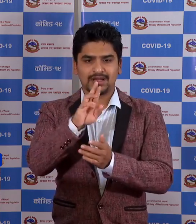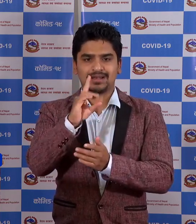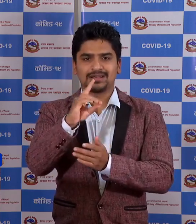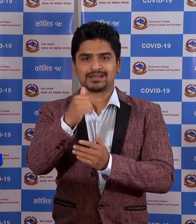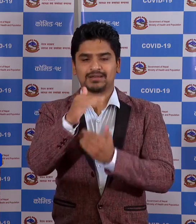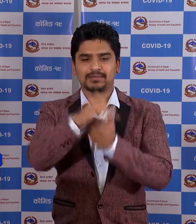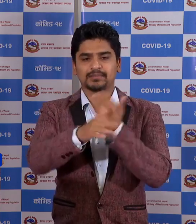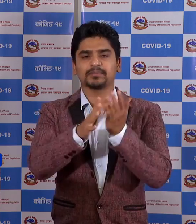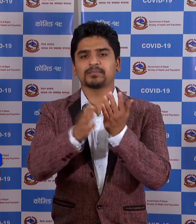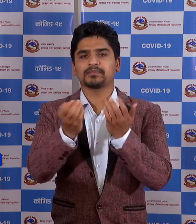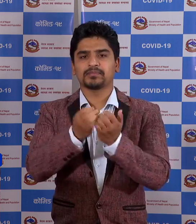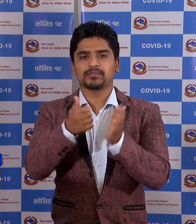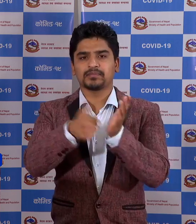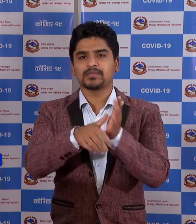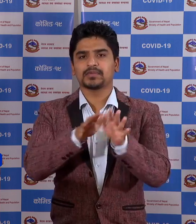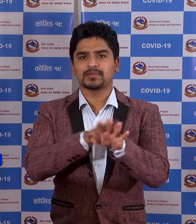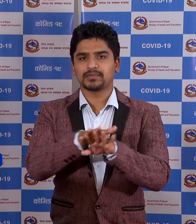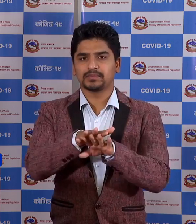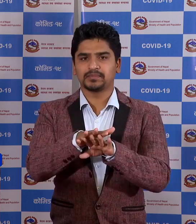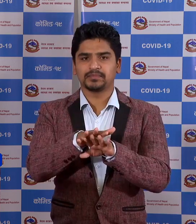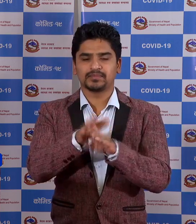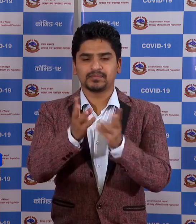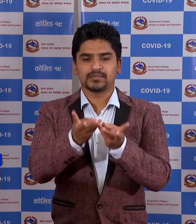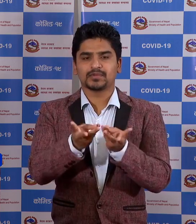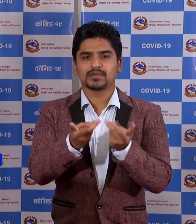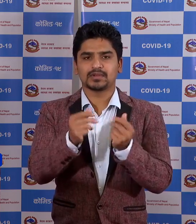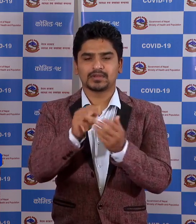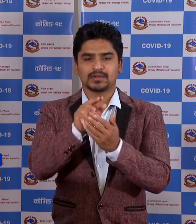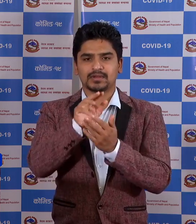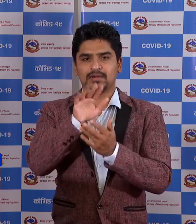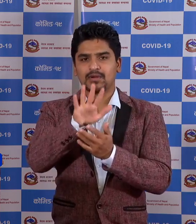आरडीटी विधिबाट गरिएका परीक्षणहरूको संख्या